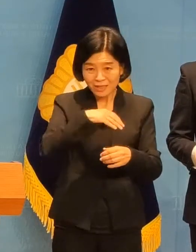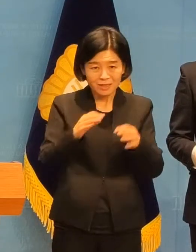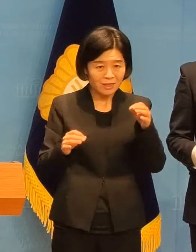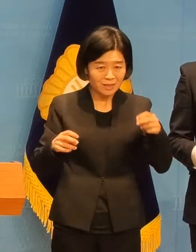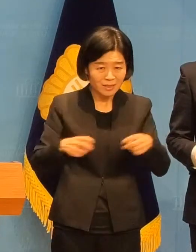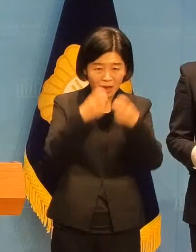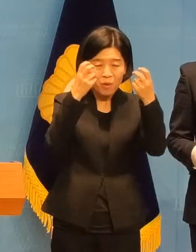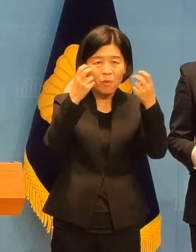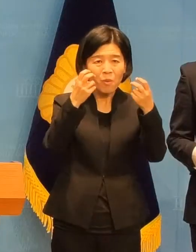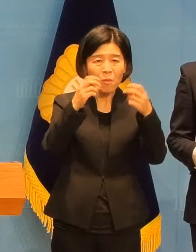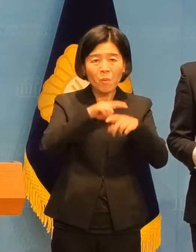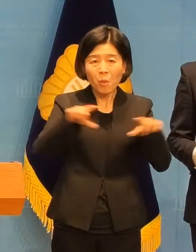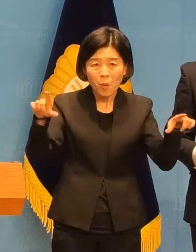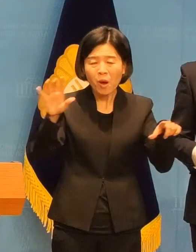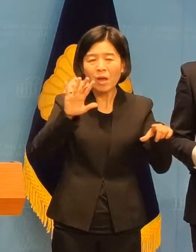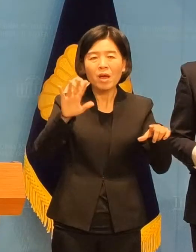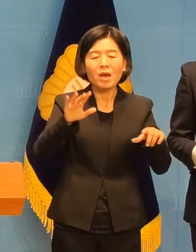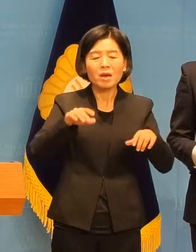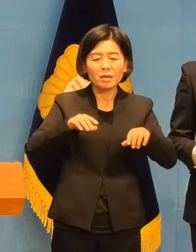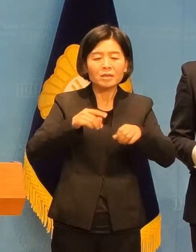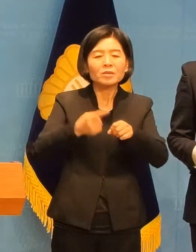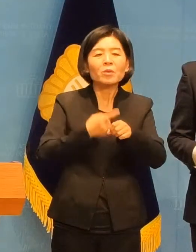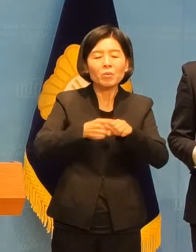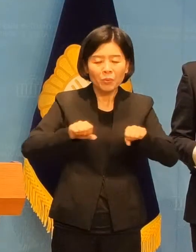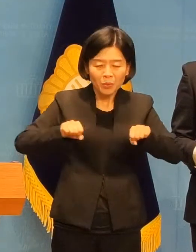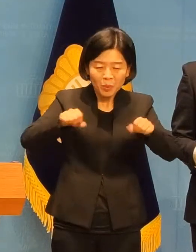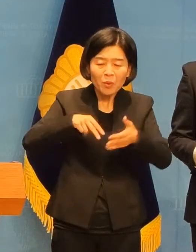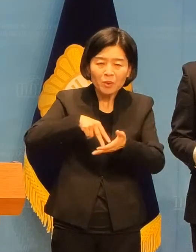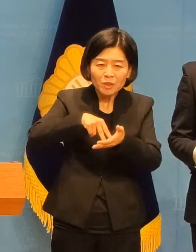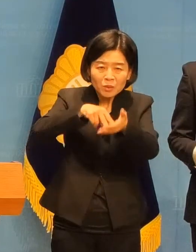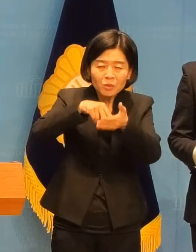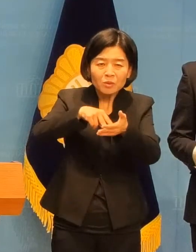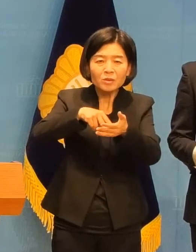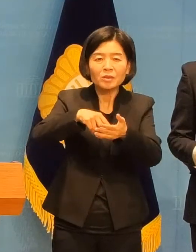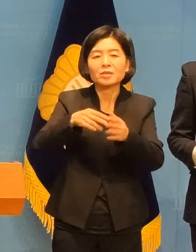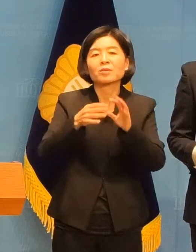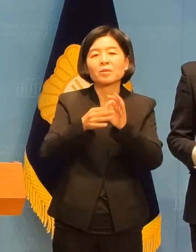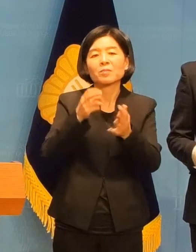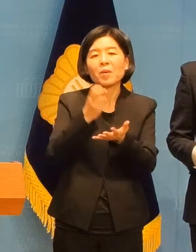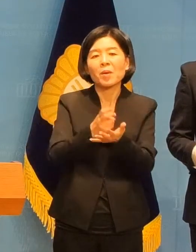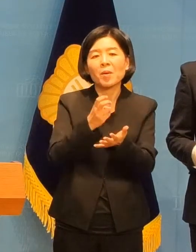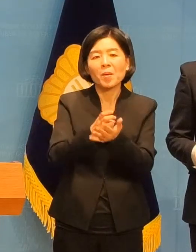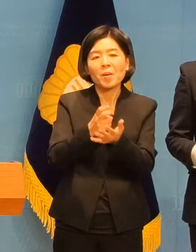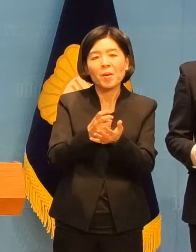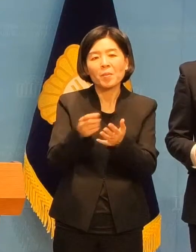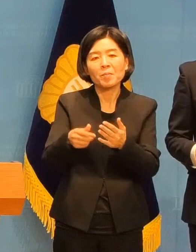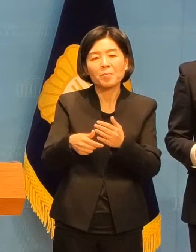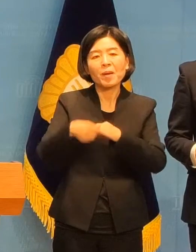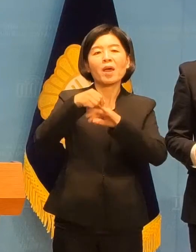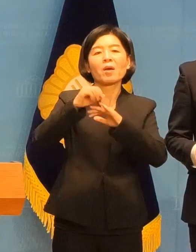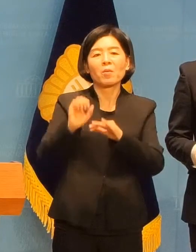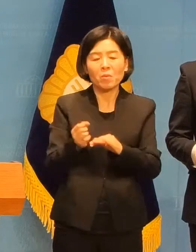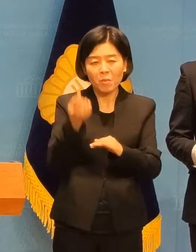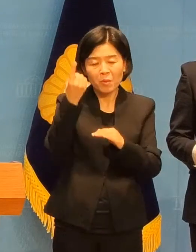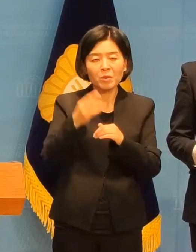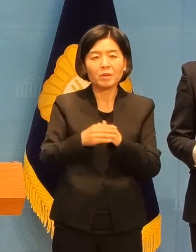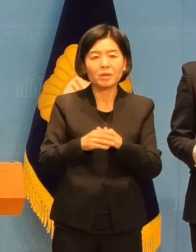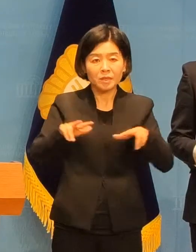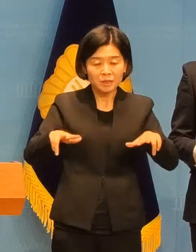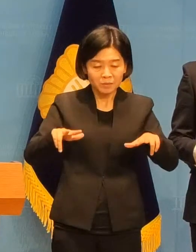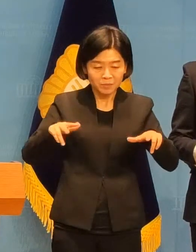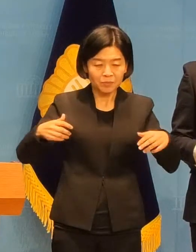전동 킥보드 관련 법과 제도가 멈춘 사이에 되풀이된 인재입니다. 현행